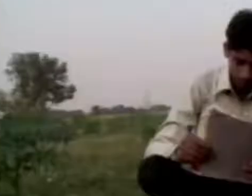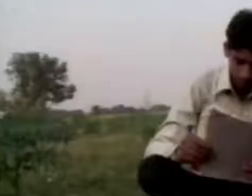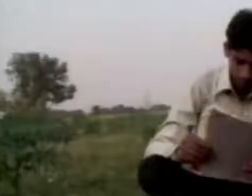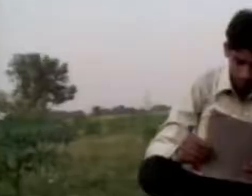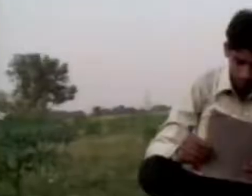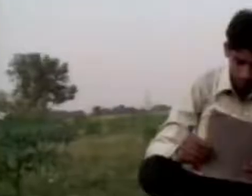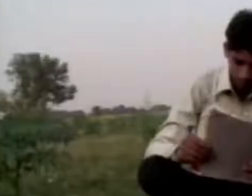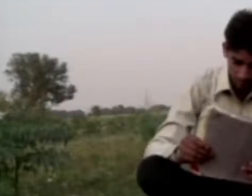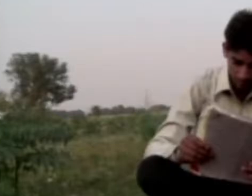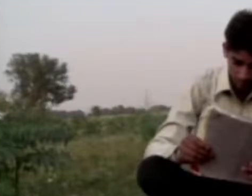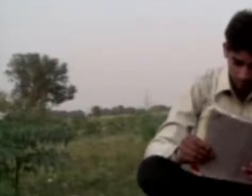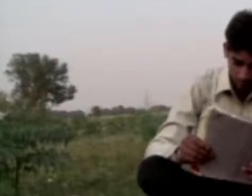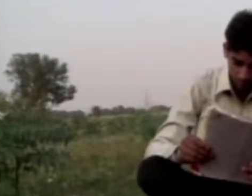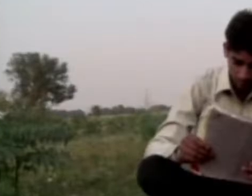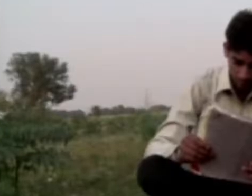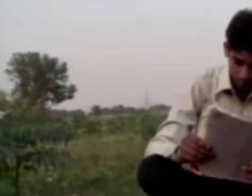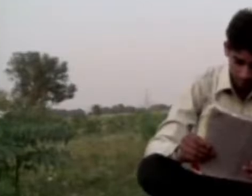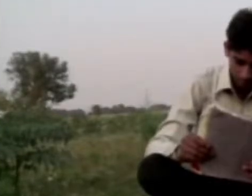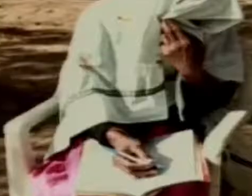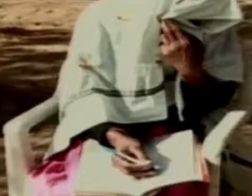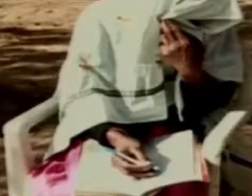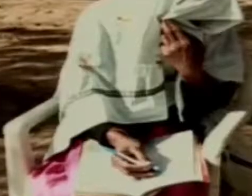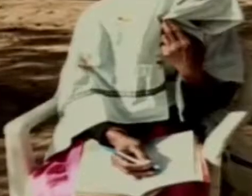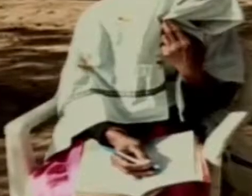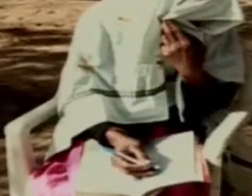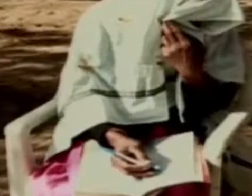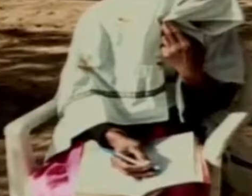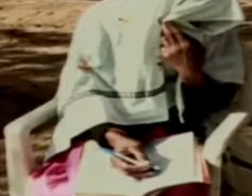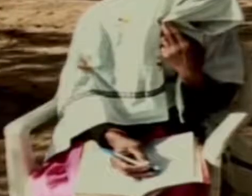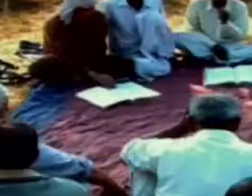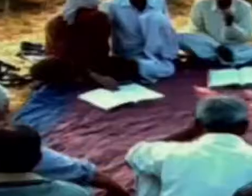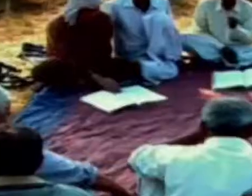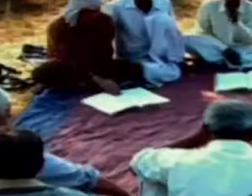कभी पढ़े हम कहीं पढ़े, वे विषय की लोच से